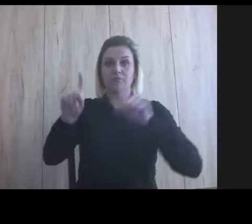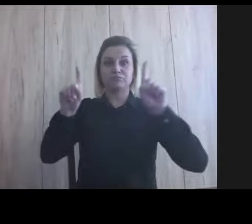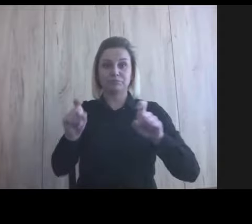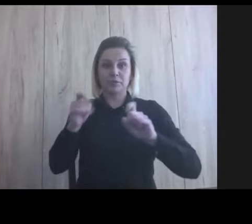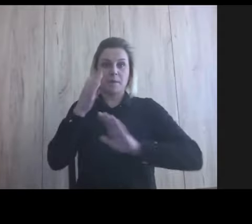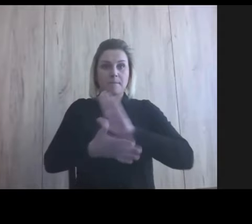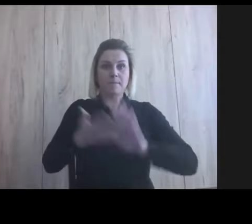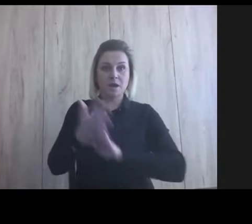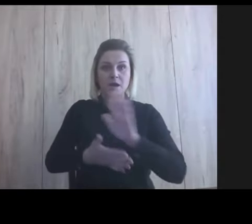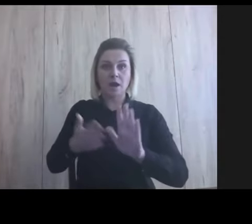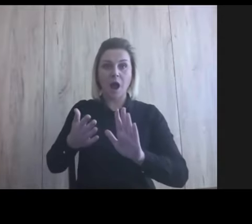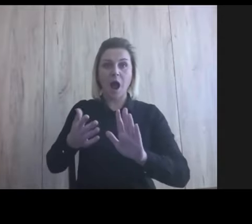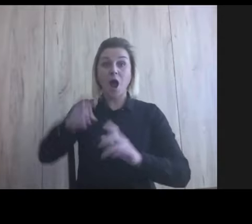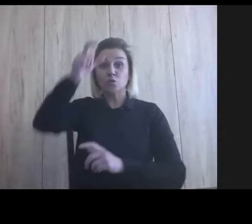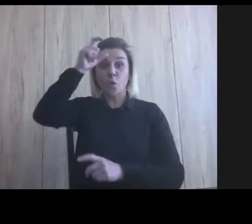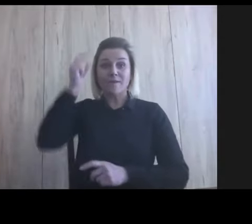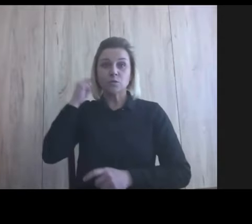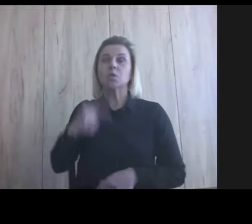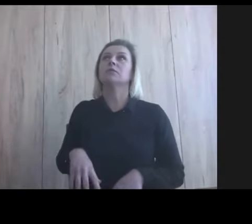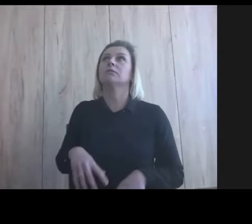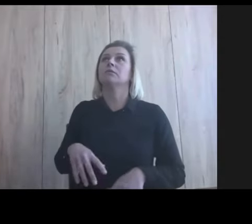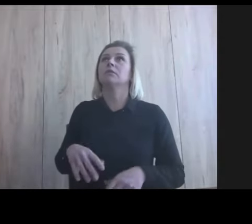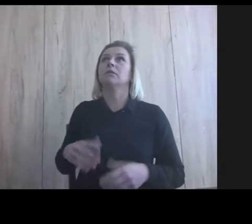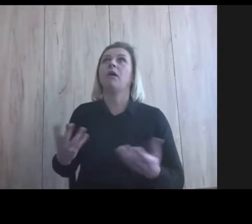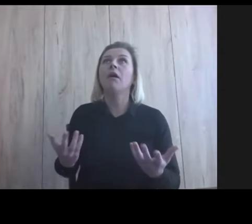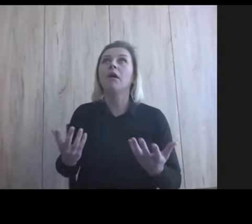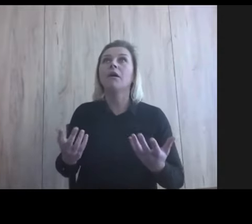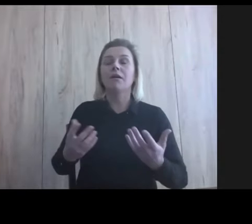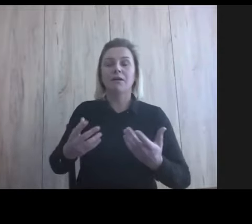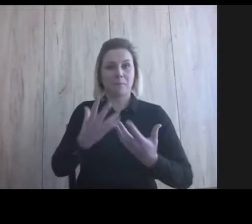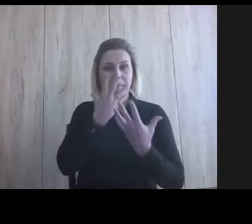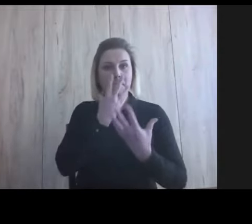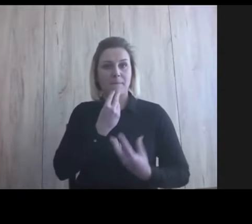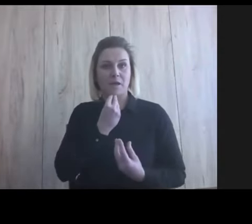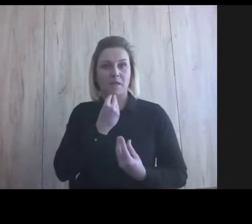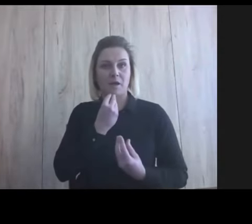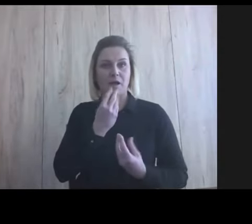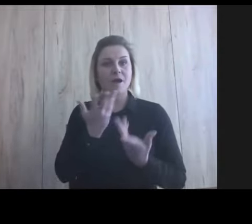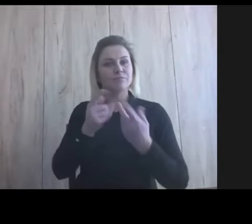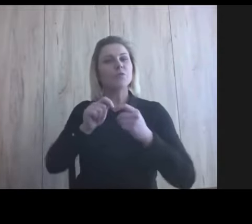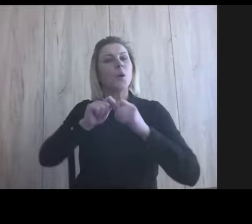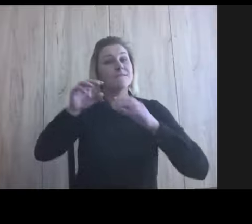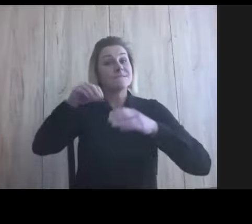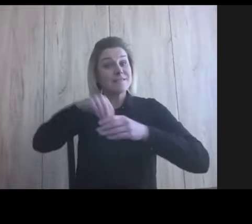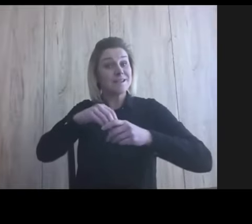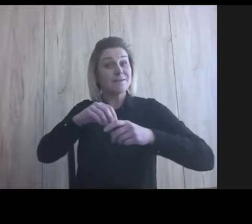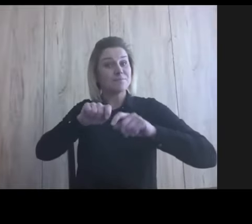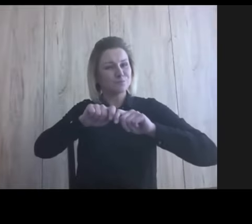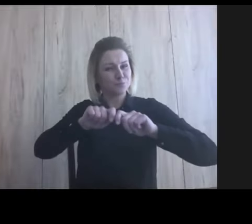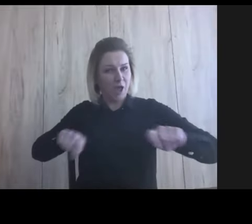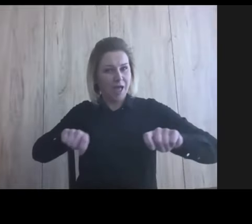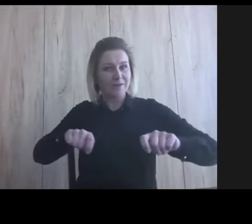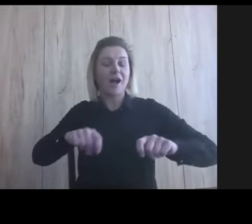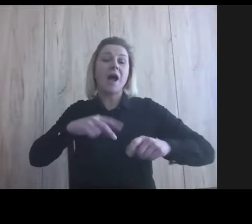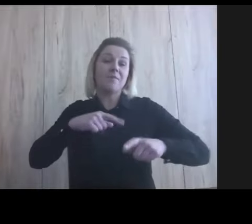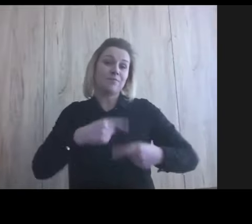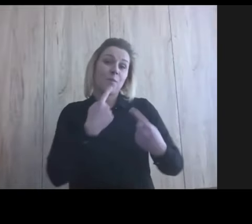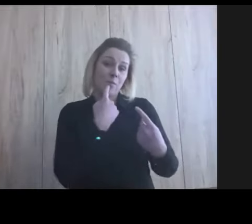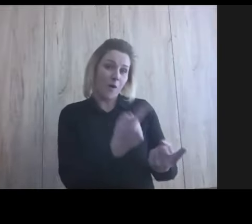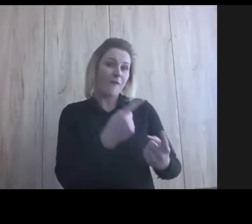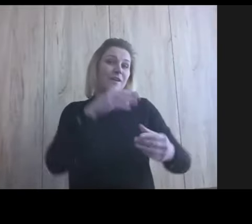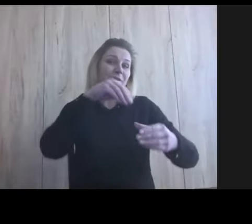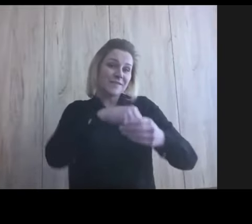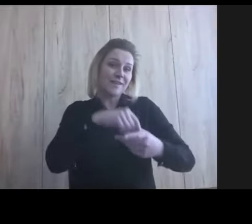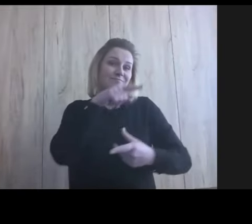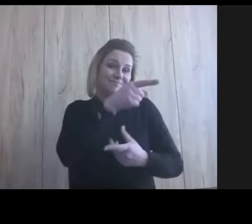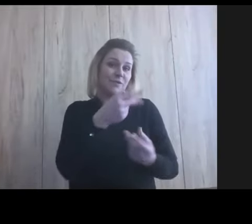jego mina była bezcenna. Oczywiście na tym etapie przerywa się cały eksperyment, że był pan uczestnikiem, czy